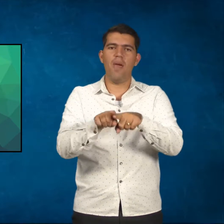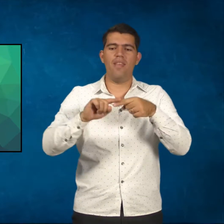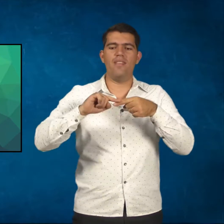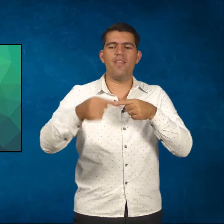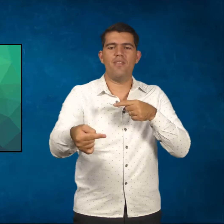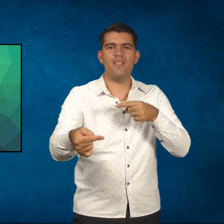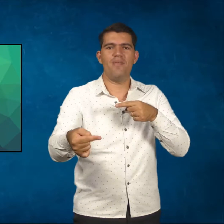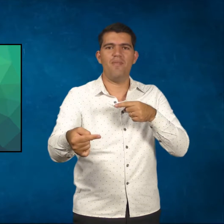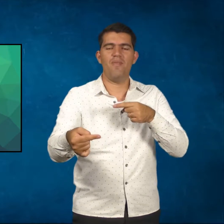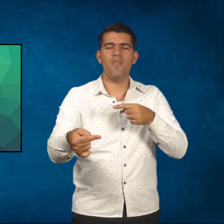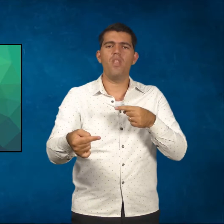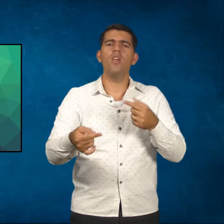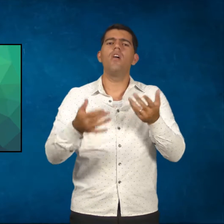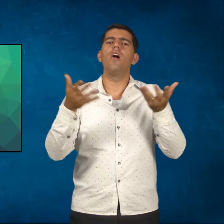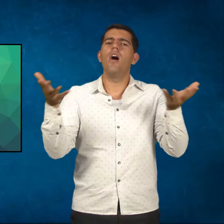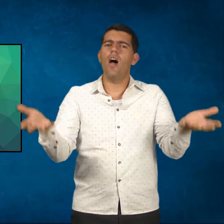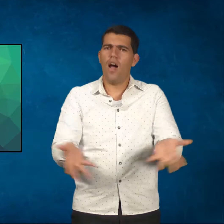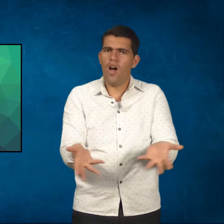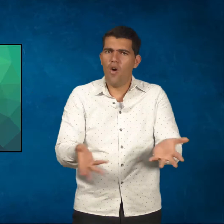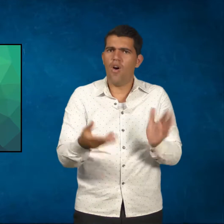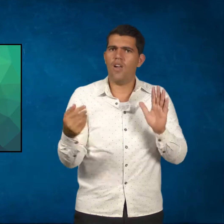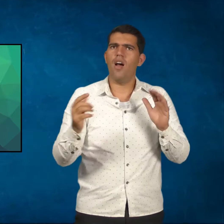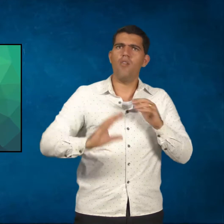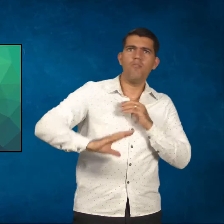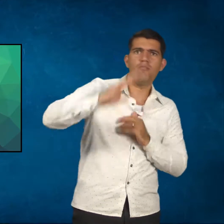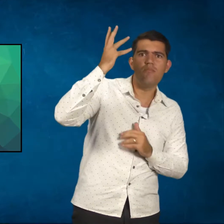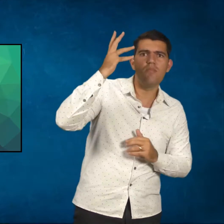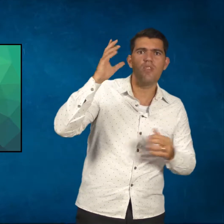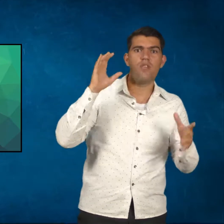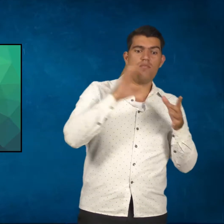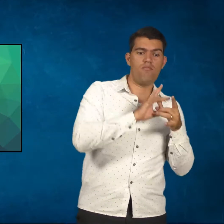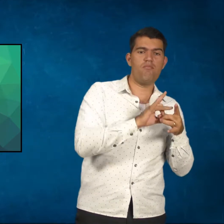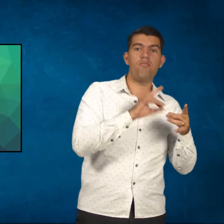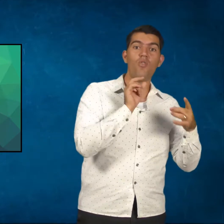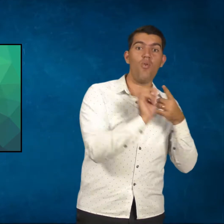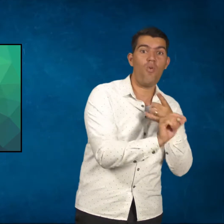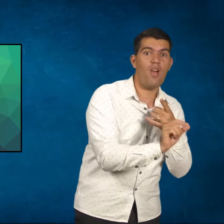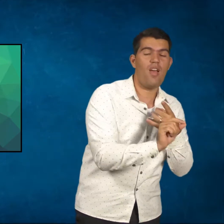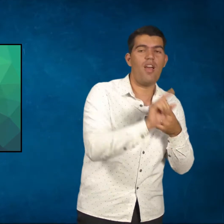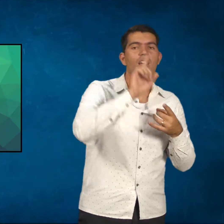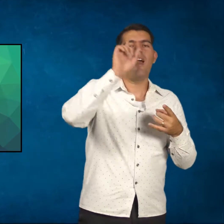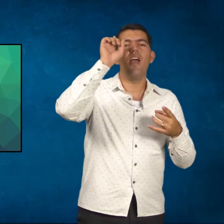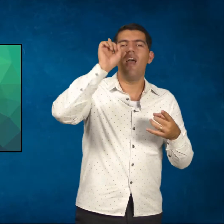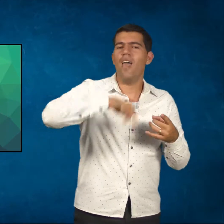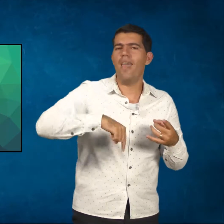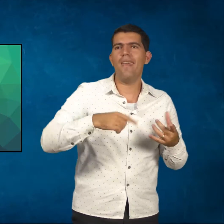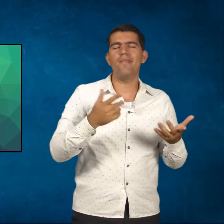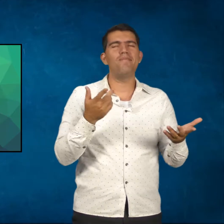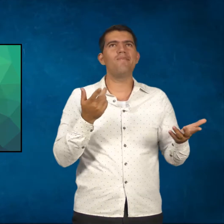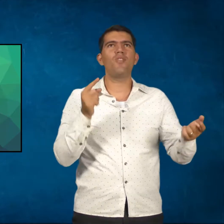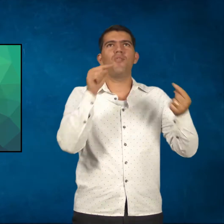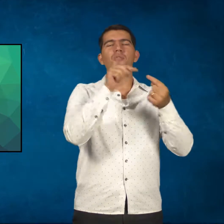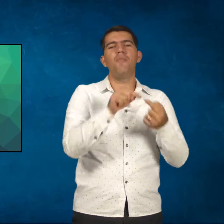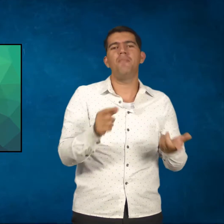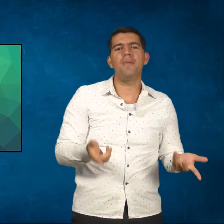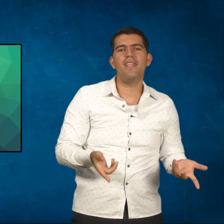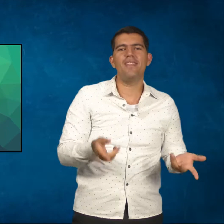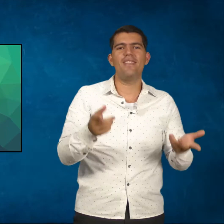sequenciais. Esse fato está intimamente relacionado a uma espécie, vamos dizer assim,